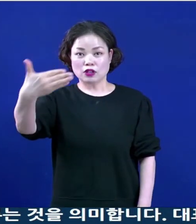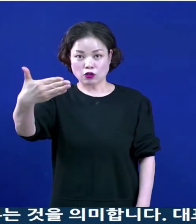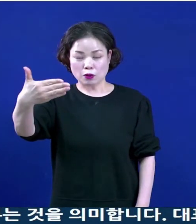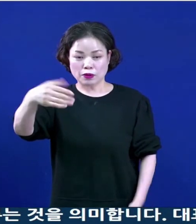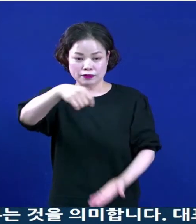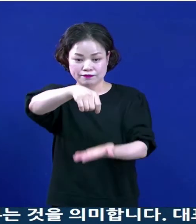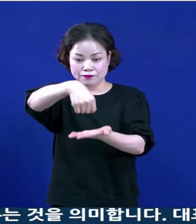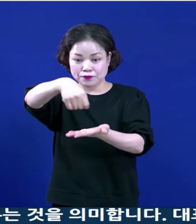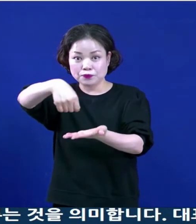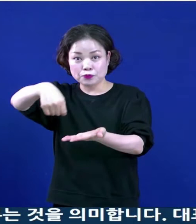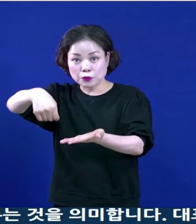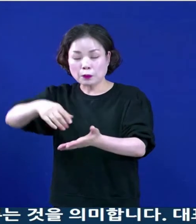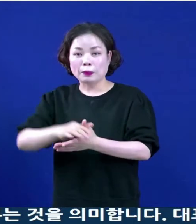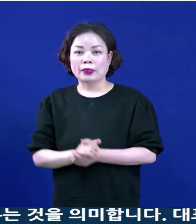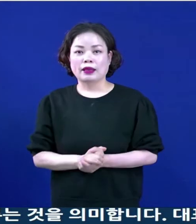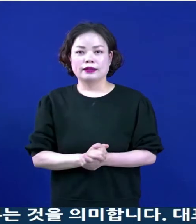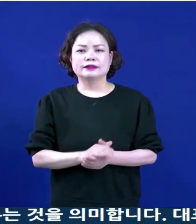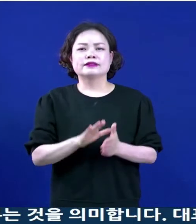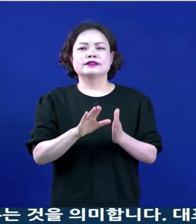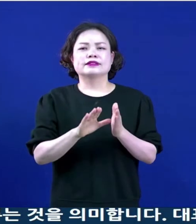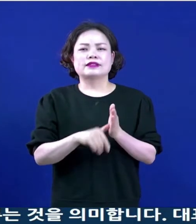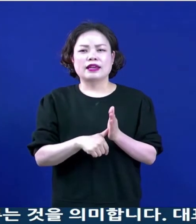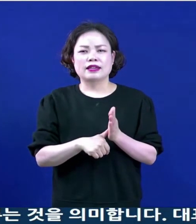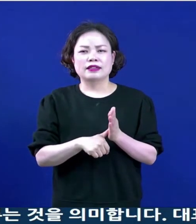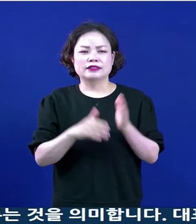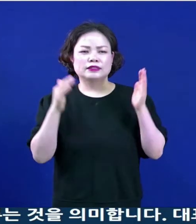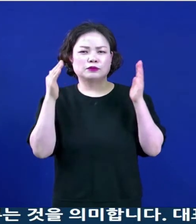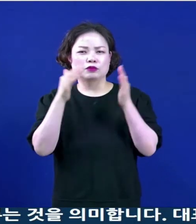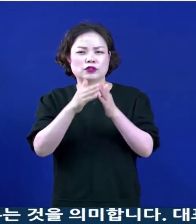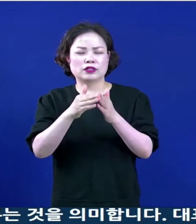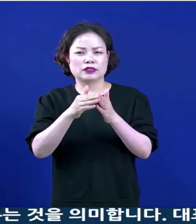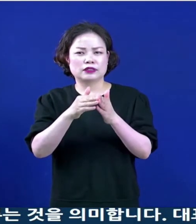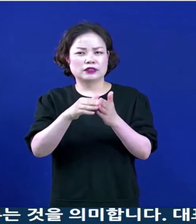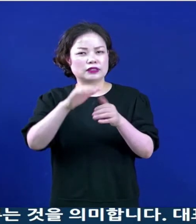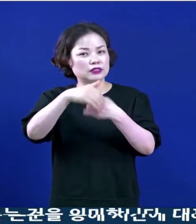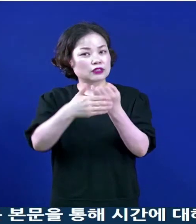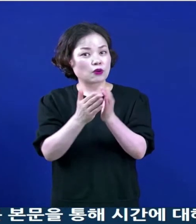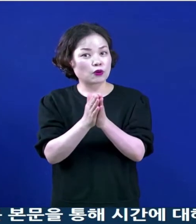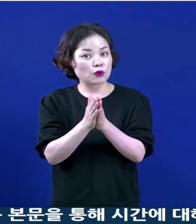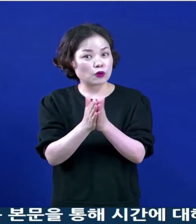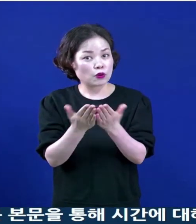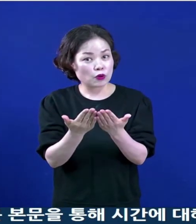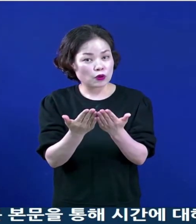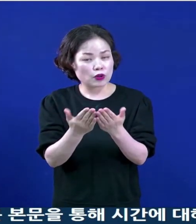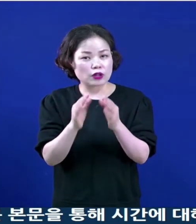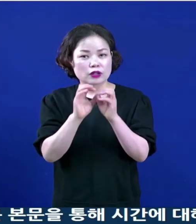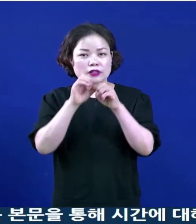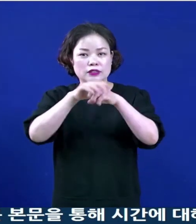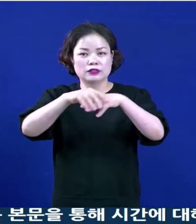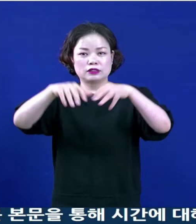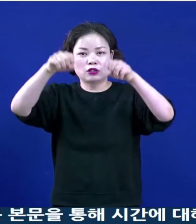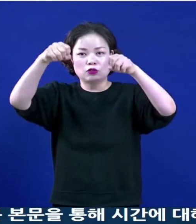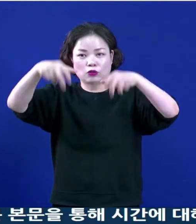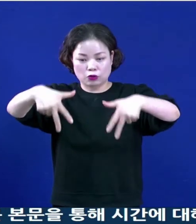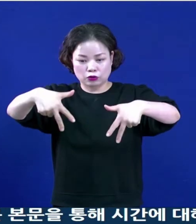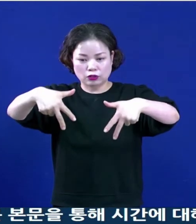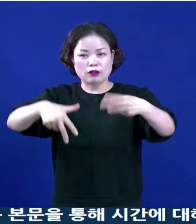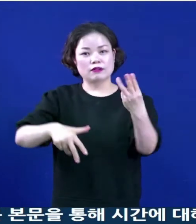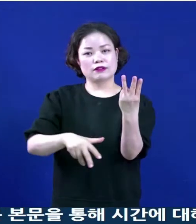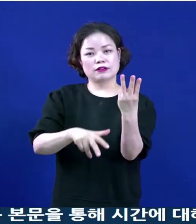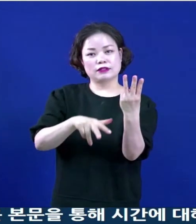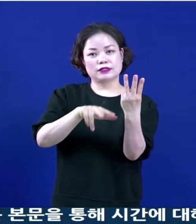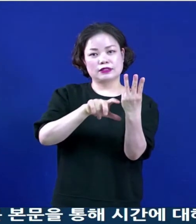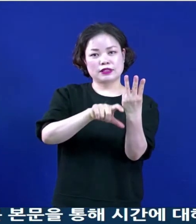있습니다. 제가 알기로는 때라고 하는 말을 이렇게 집중적으로 다루고 있는 성경은 전도서 3장인